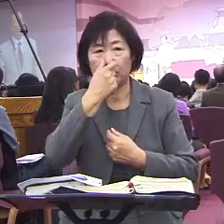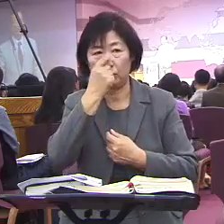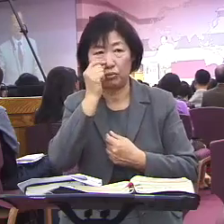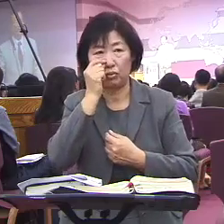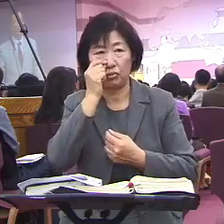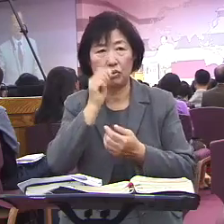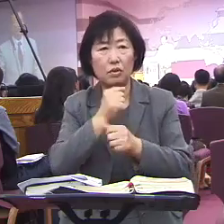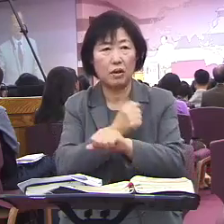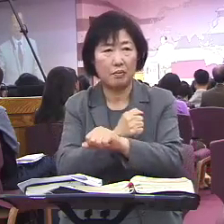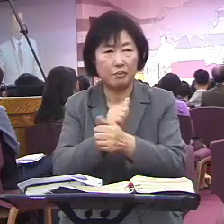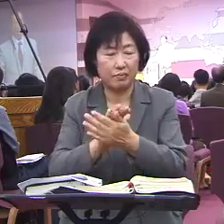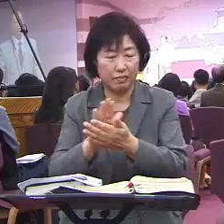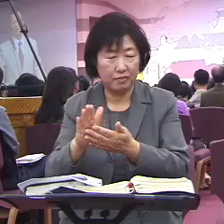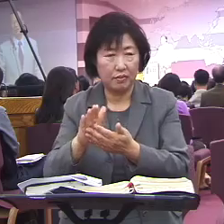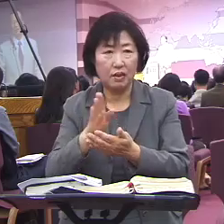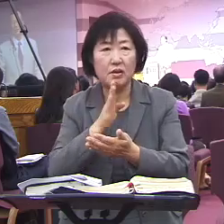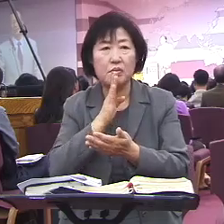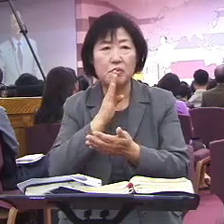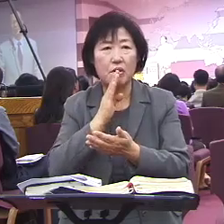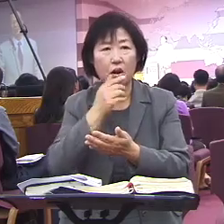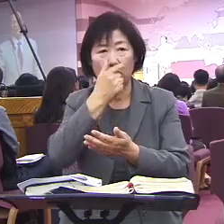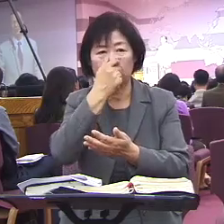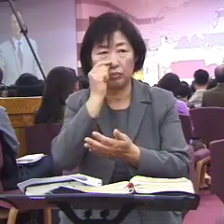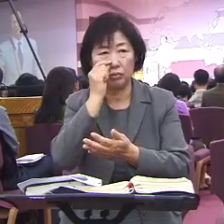부족합니다. 정말 부족합니다.